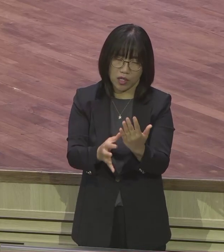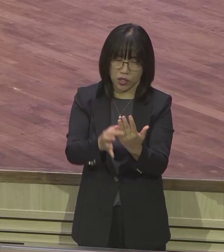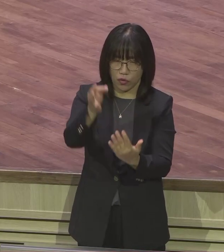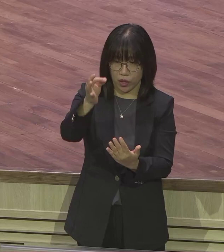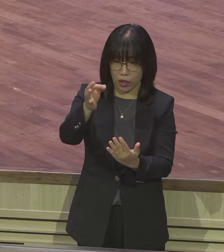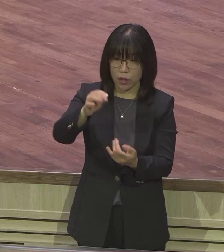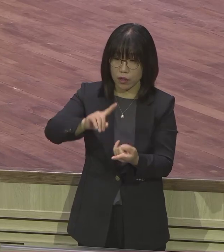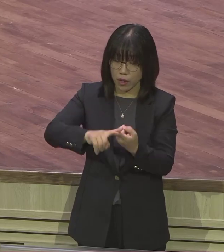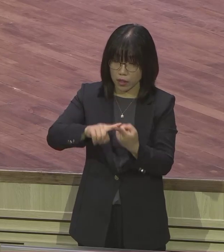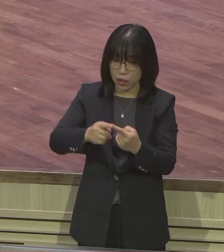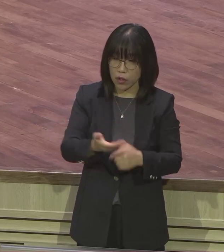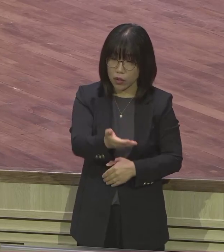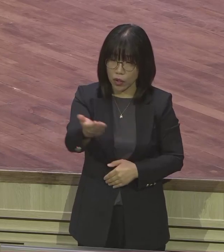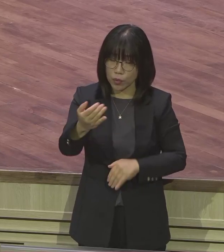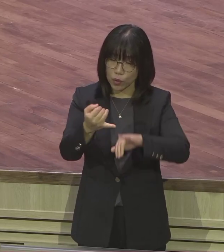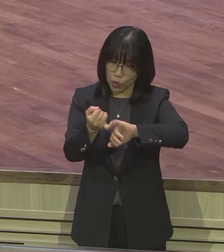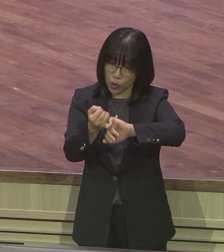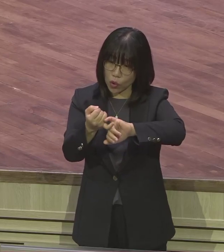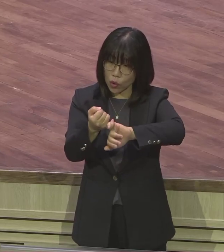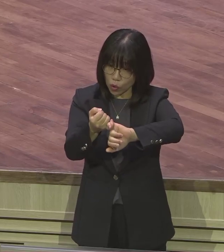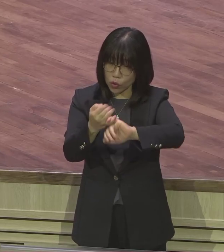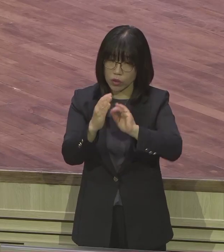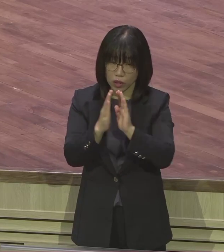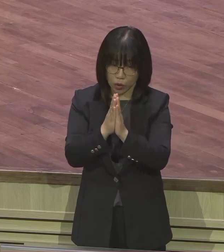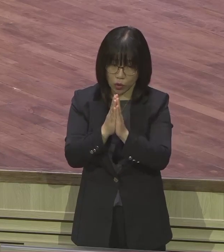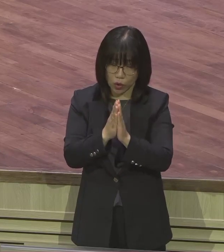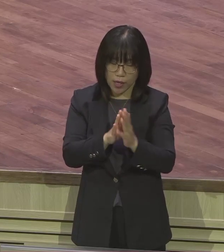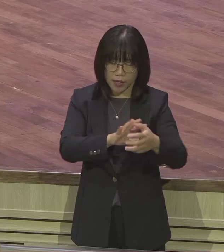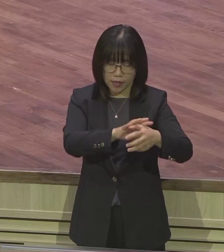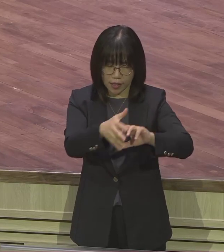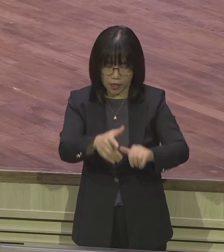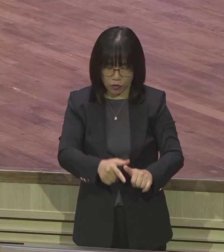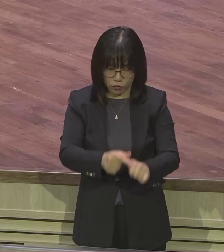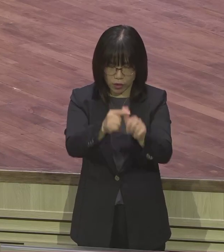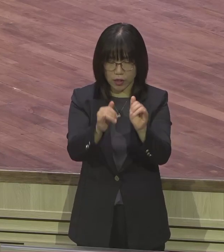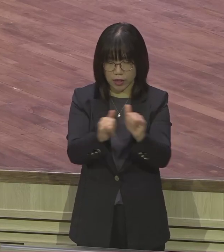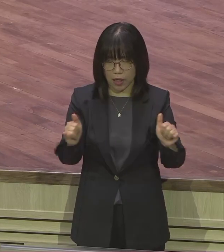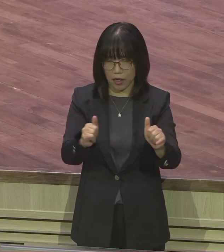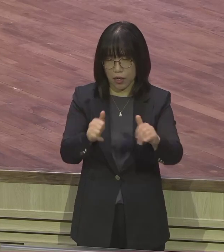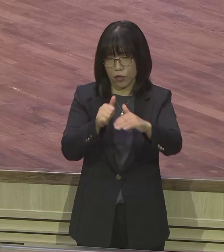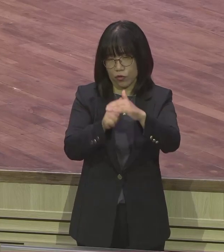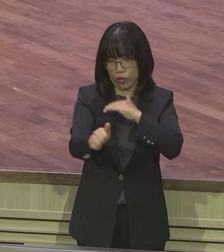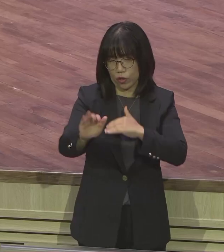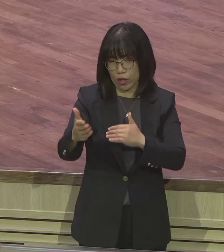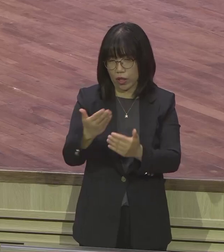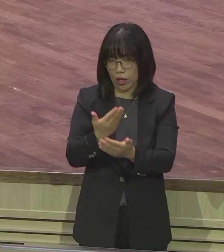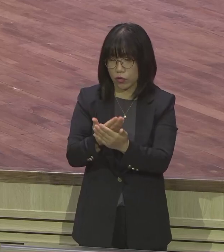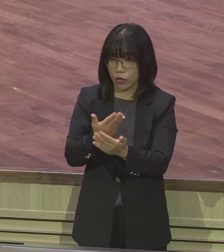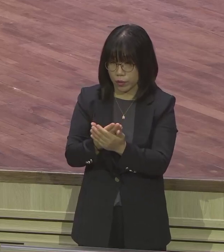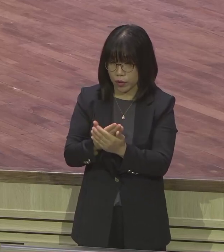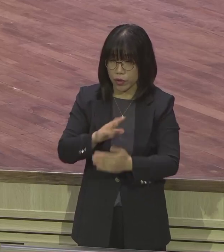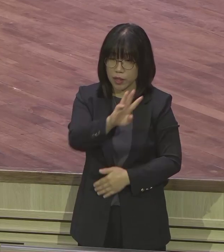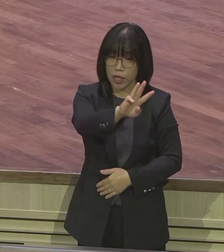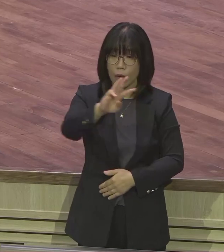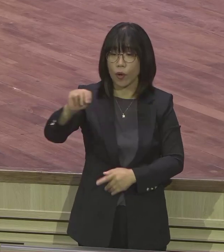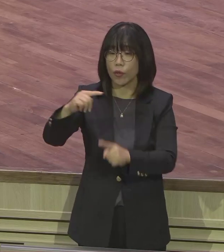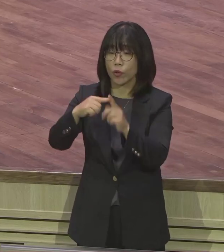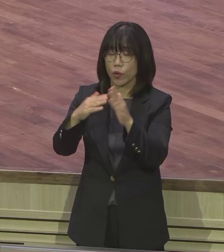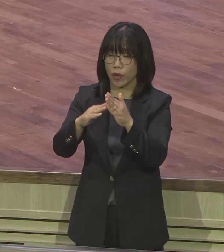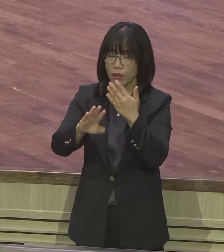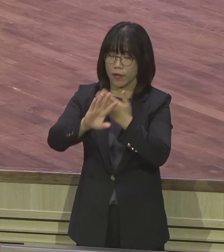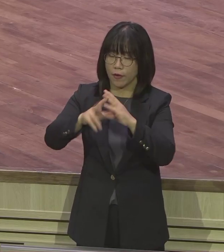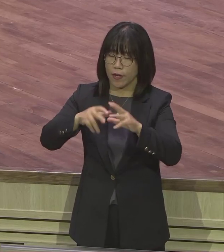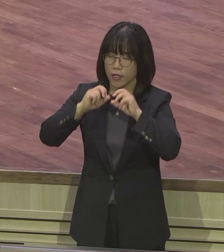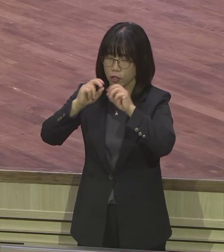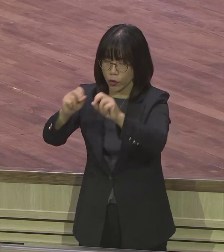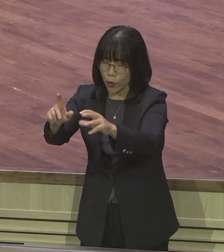기도할 때마다 하나님이 237 나라 살리는 주역되게 하여 주옵소서. 이 영교회가 성교회 이 앞장서서 나갈 때